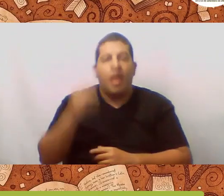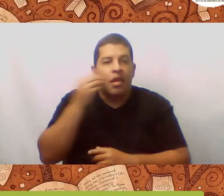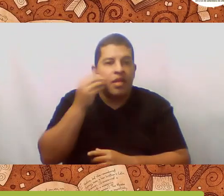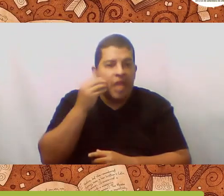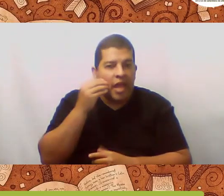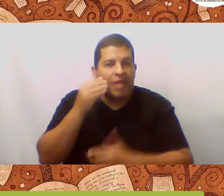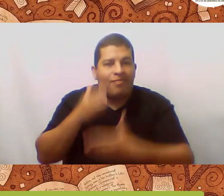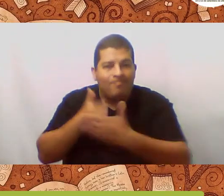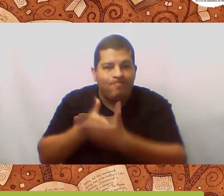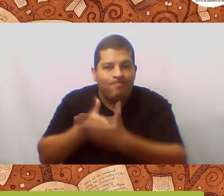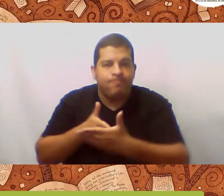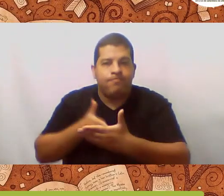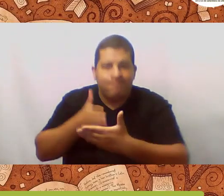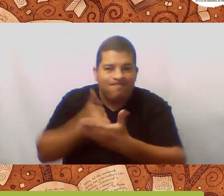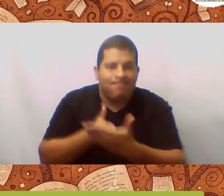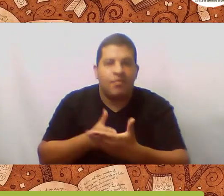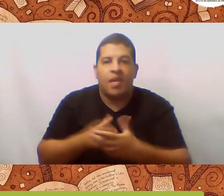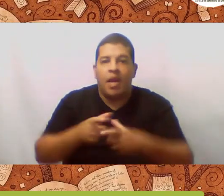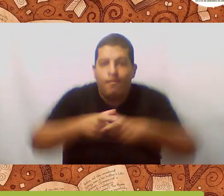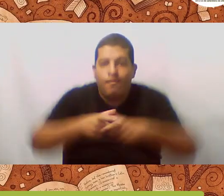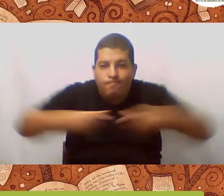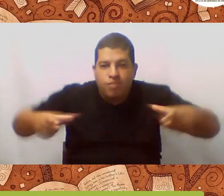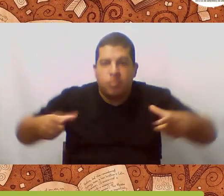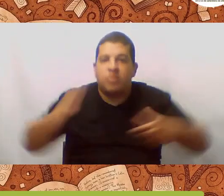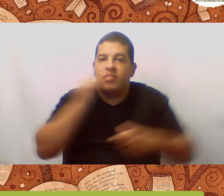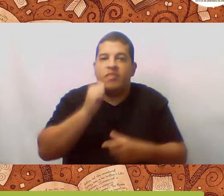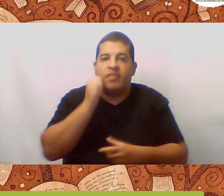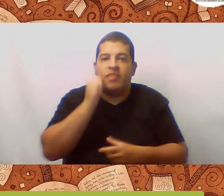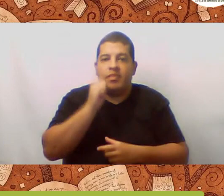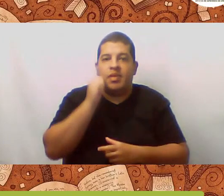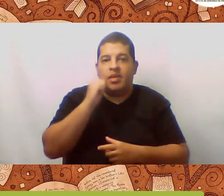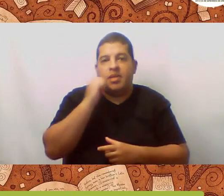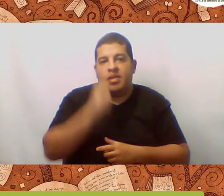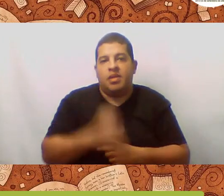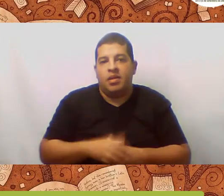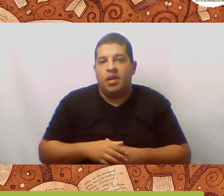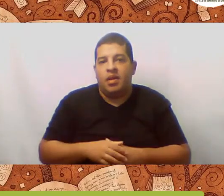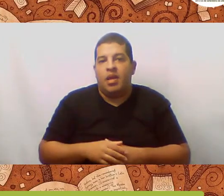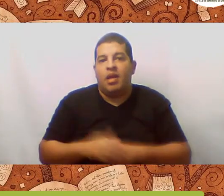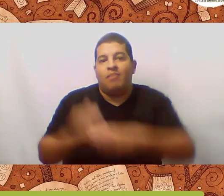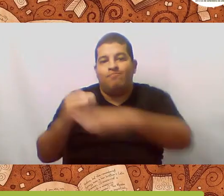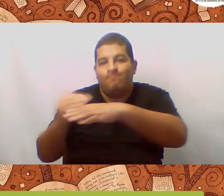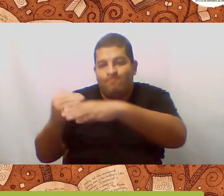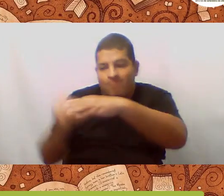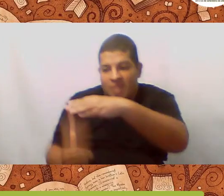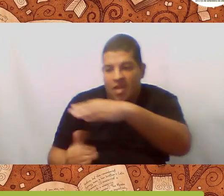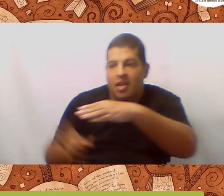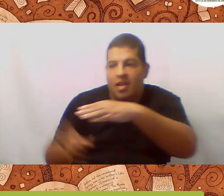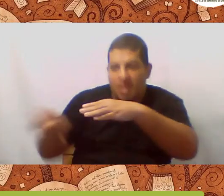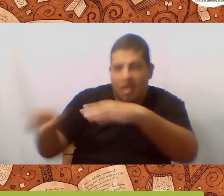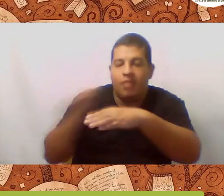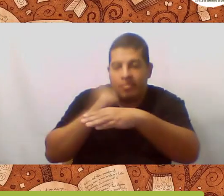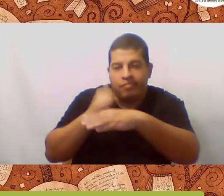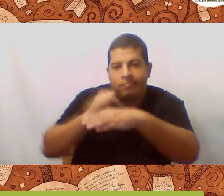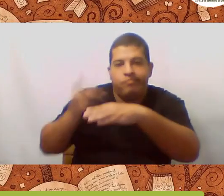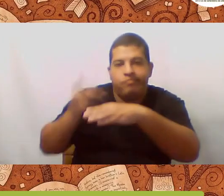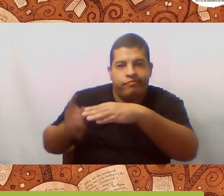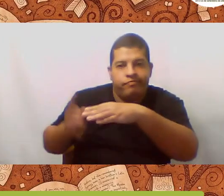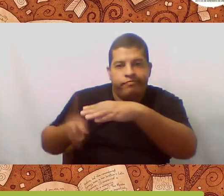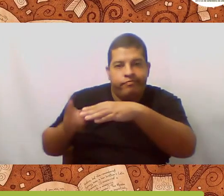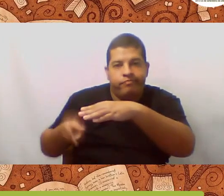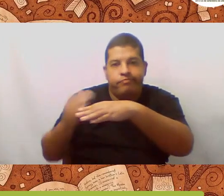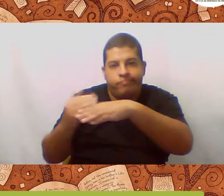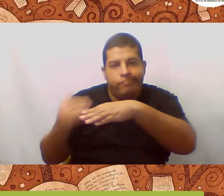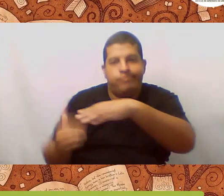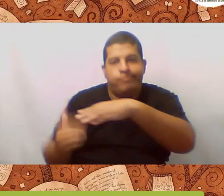expansão propriamente feminina, né, e colocar elas numa posição de subalternidade. E, ao lado disso, eu já falei disso